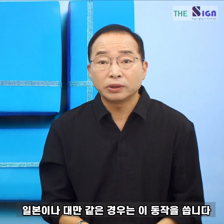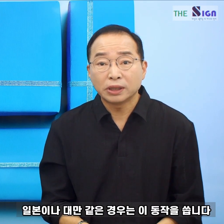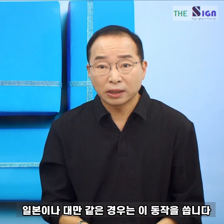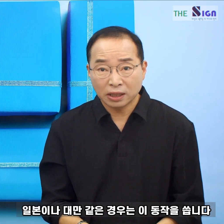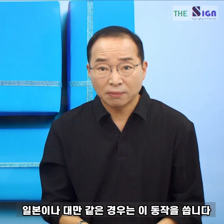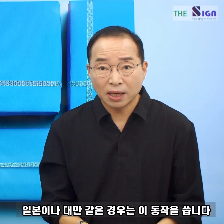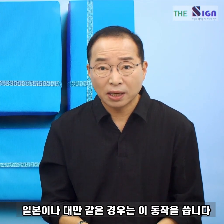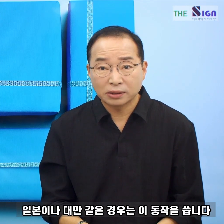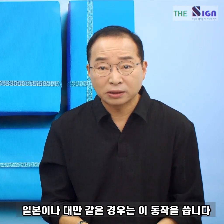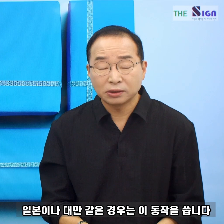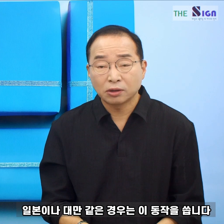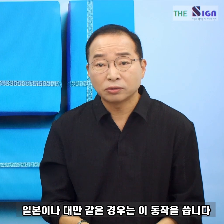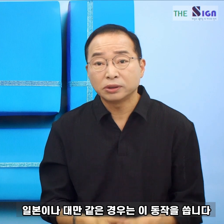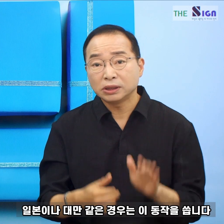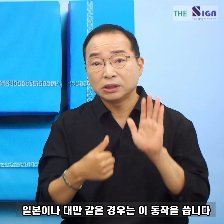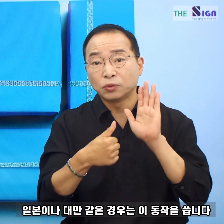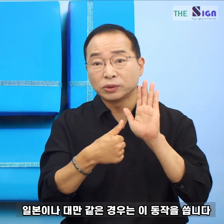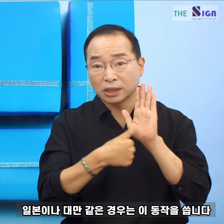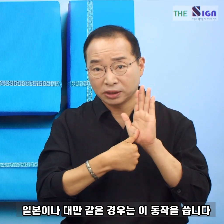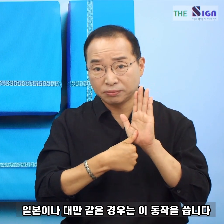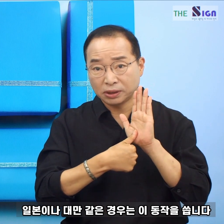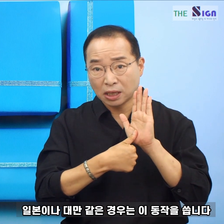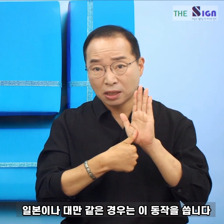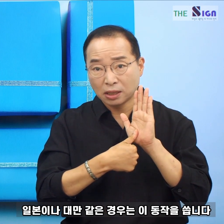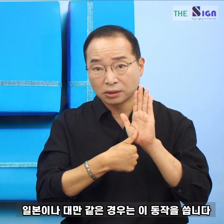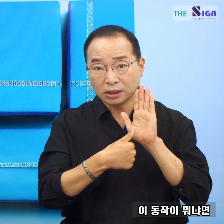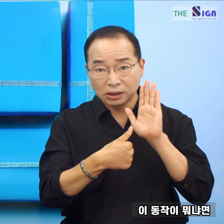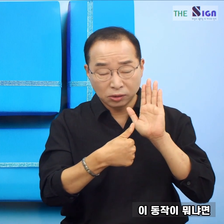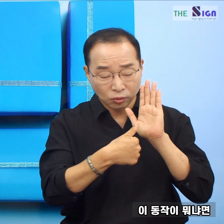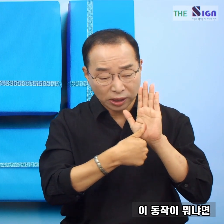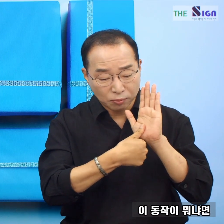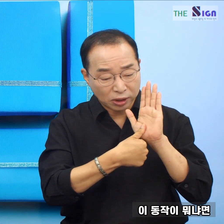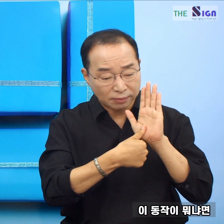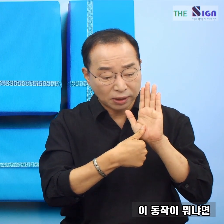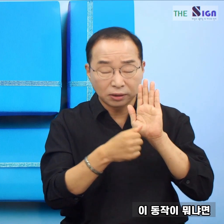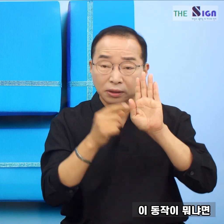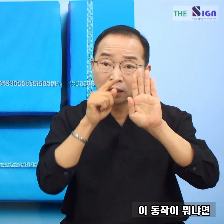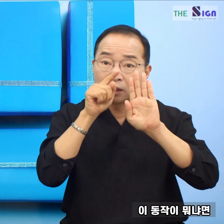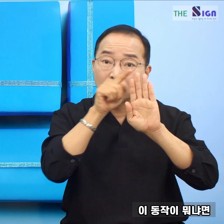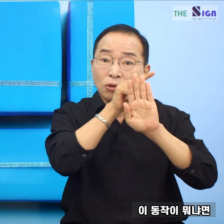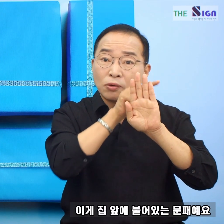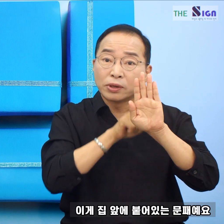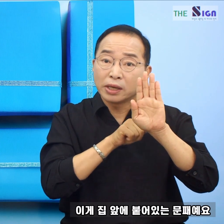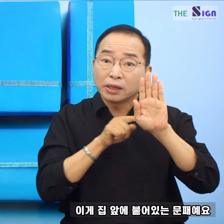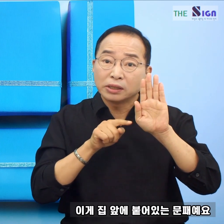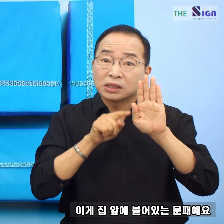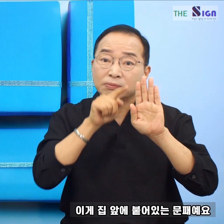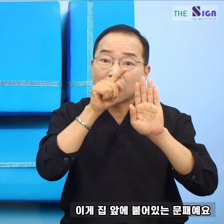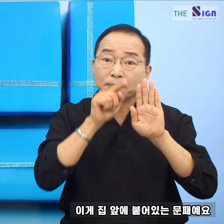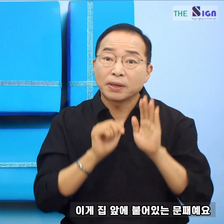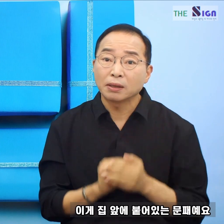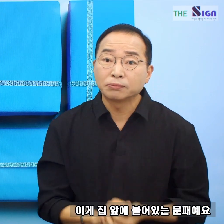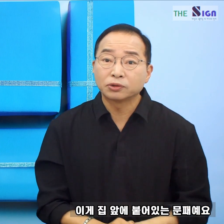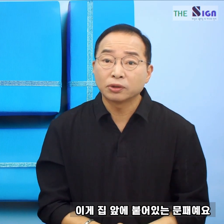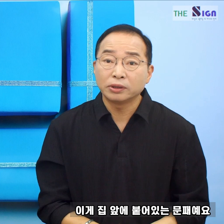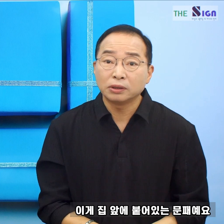일본이나 대만 같은 경우는 이 동작을 씁니다. 자, 이 동작이 뭐냐면은 이게 집 앞에 붙어